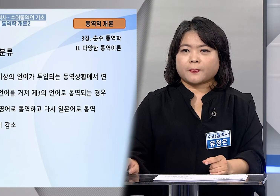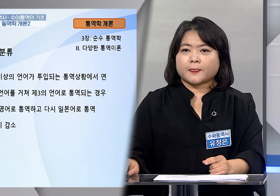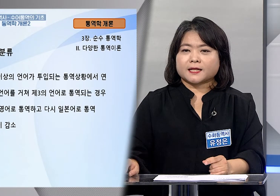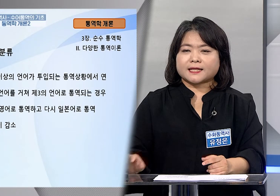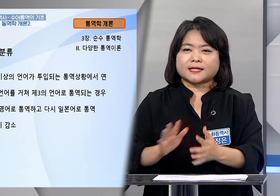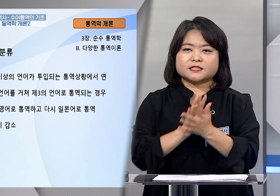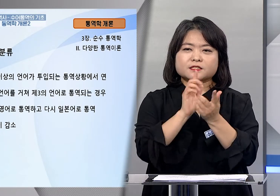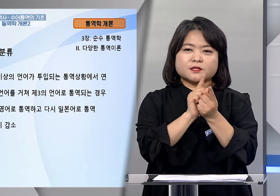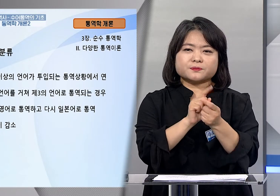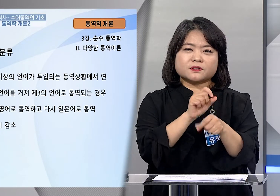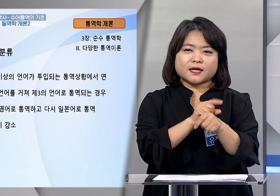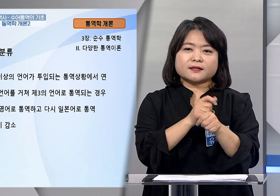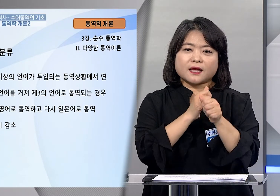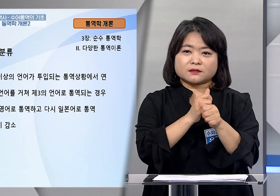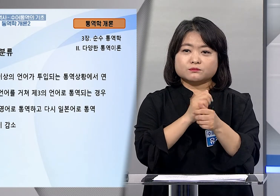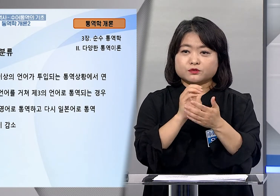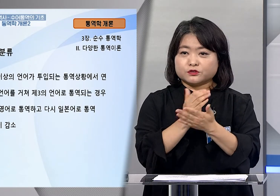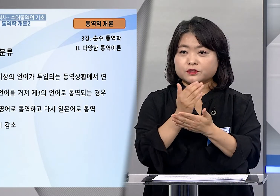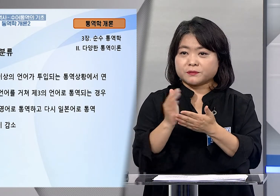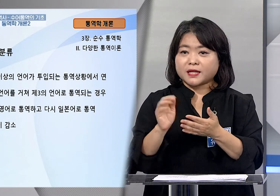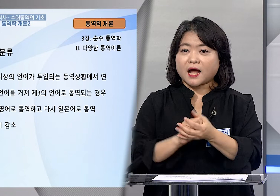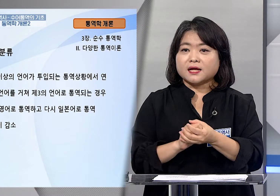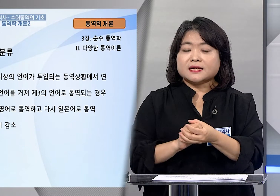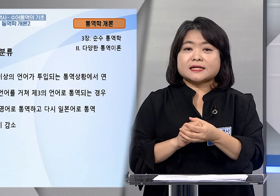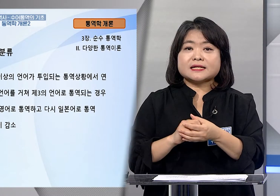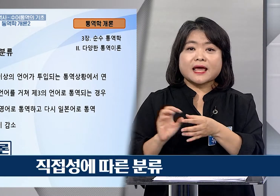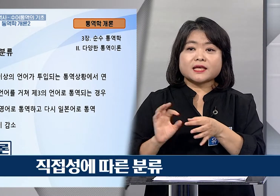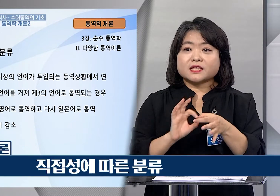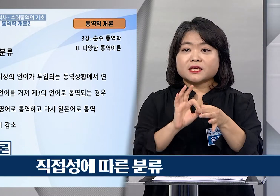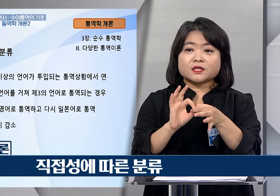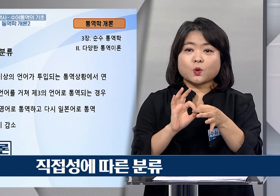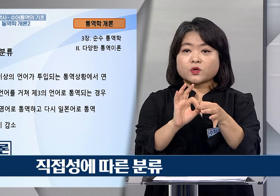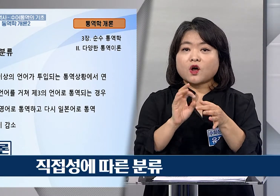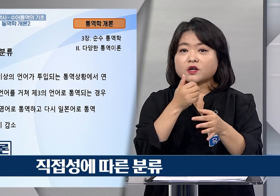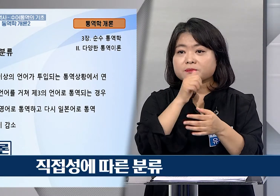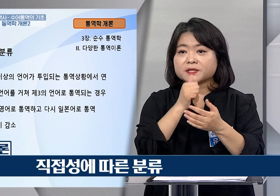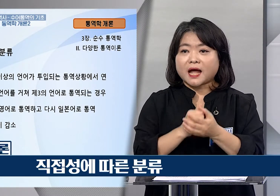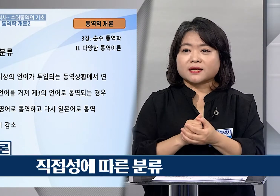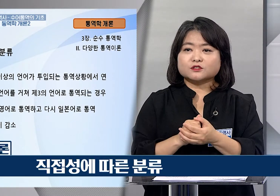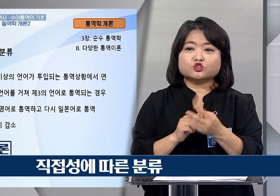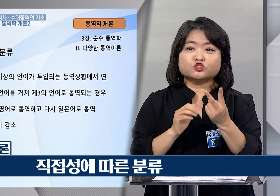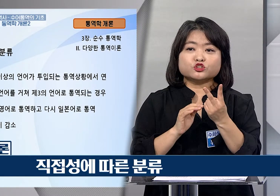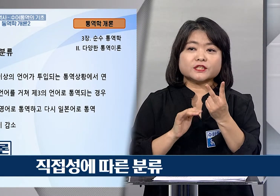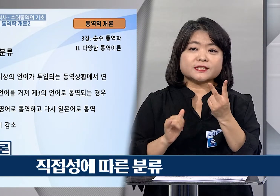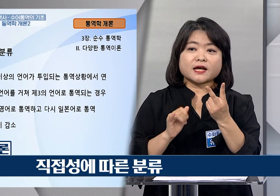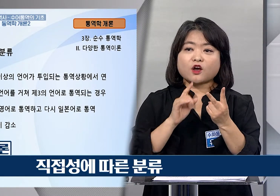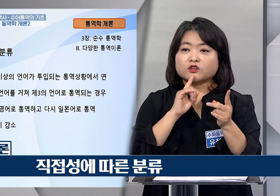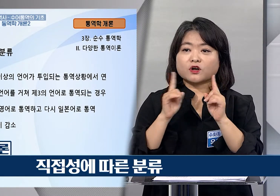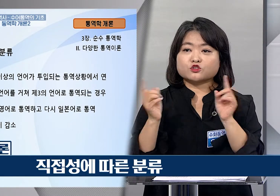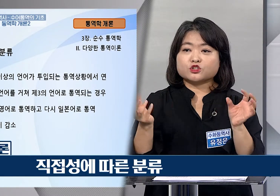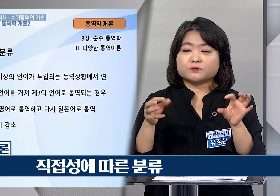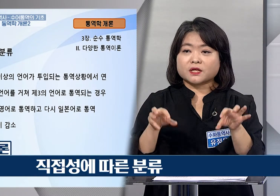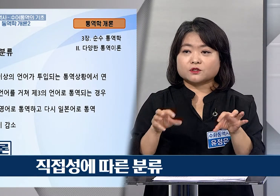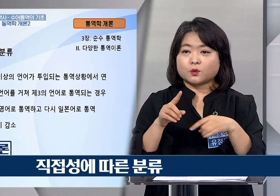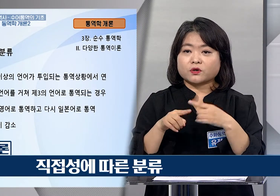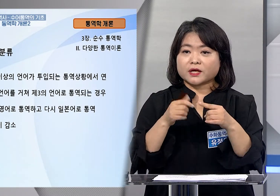자, 직접성에 따른 분류입니다. 릴레이 통역입니다. 이건 둘 이상의 언어가 투입되는 통역의